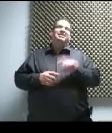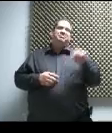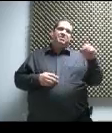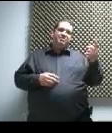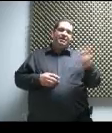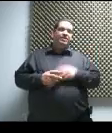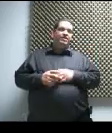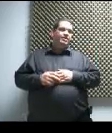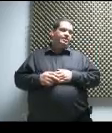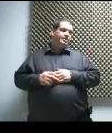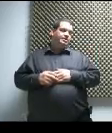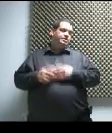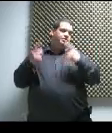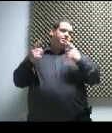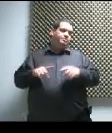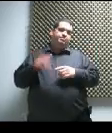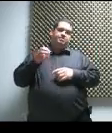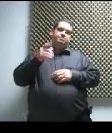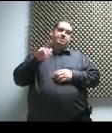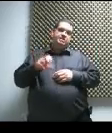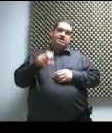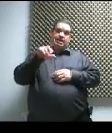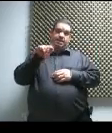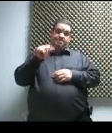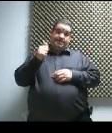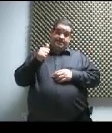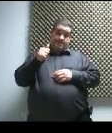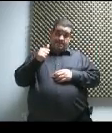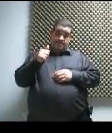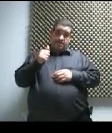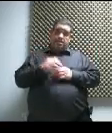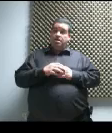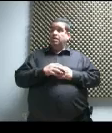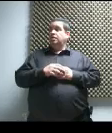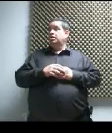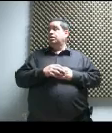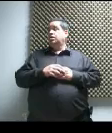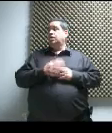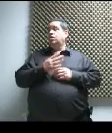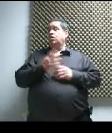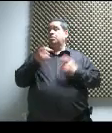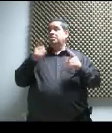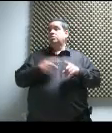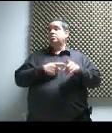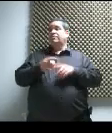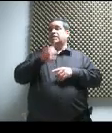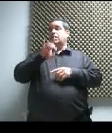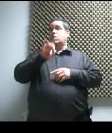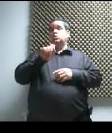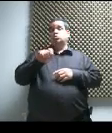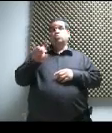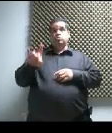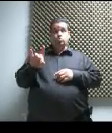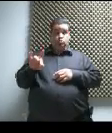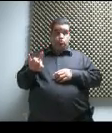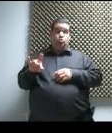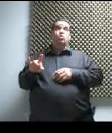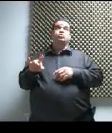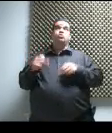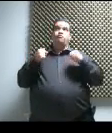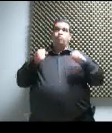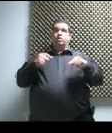Por ejemplo, para el evento de Chile, también el 2010, que ese, el evento principal fue de 8.8. O sea, eso no fue cascara de